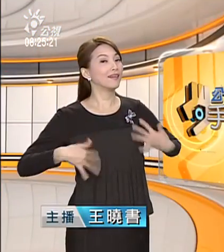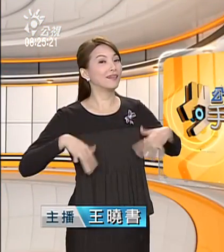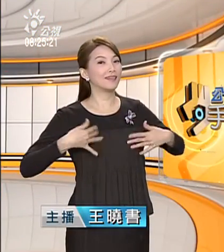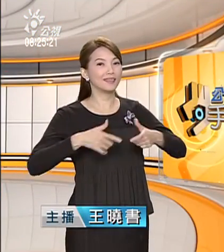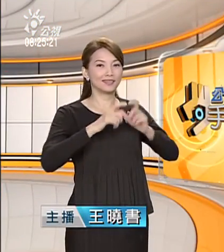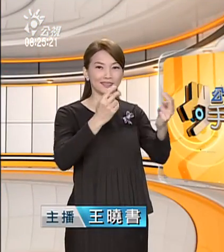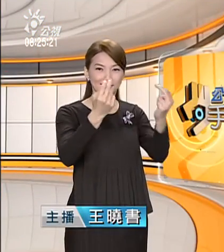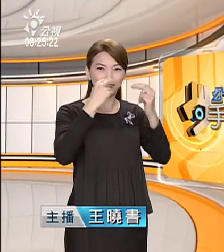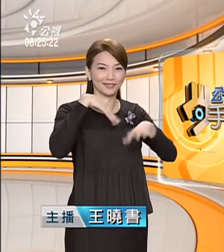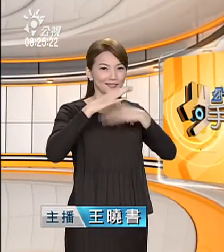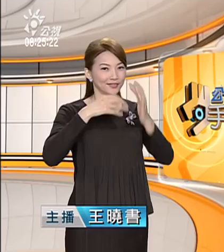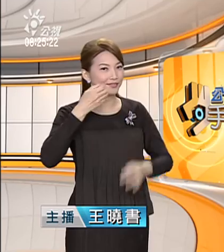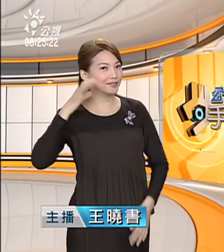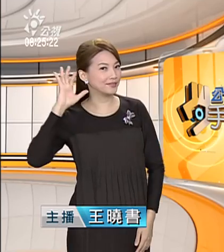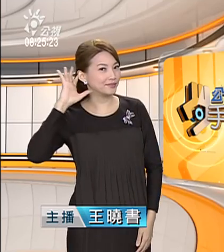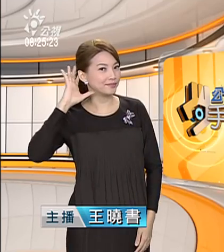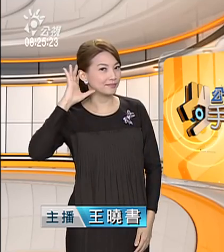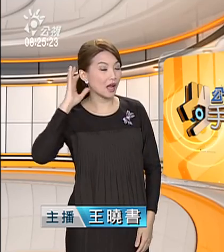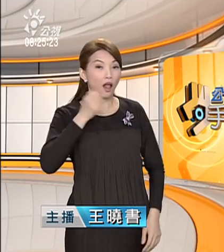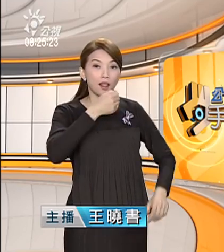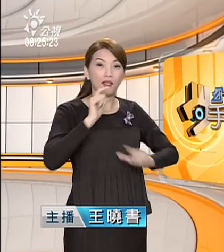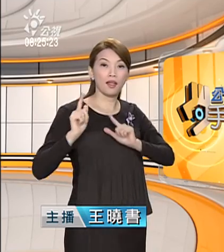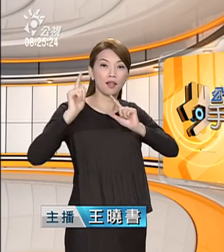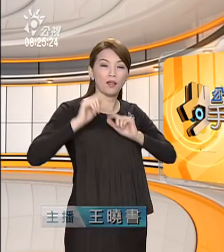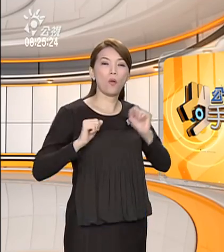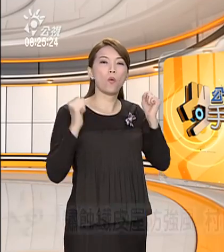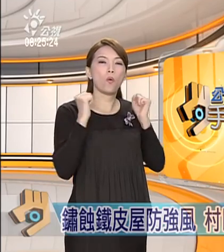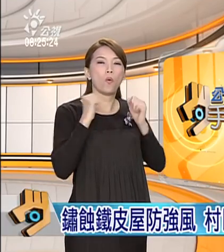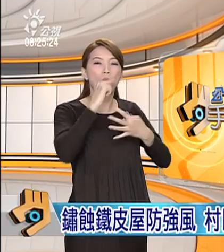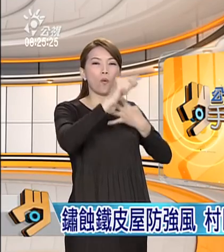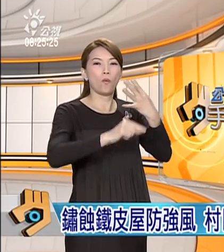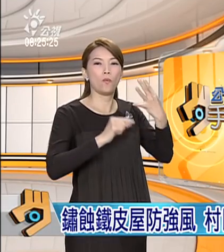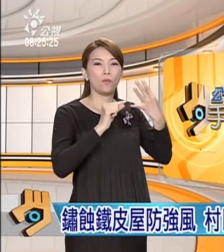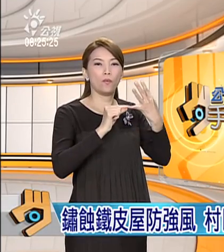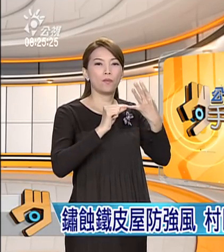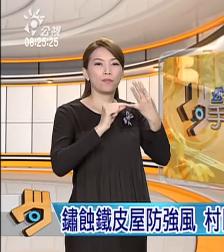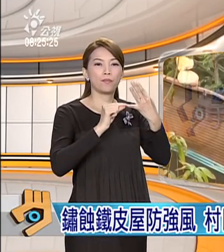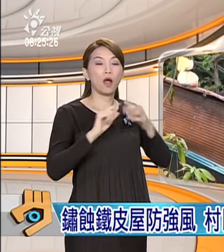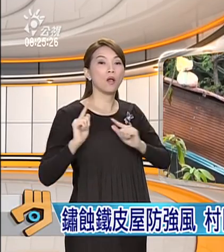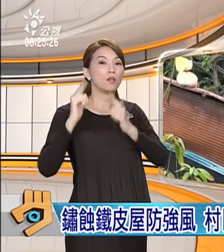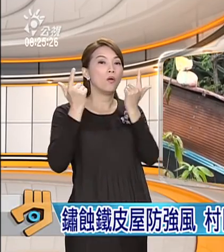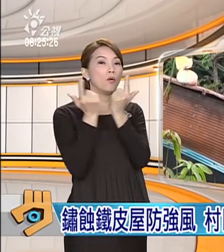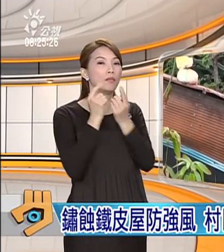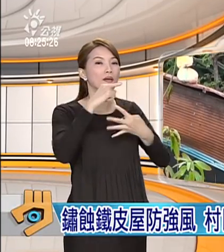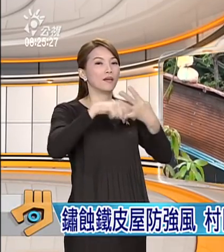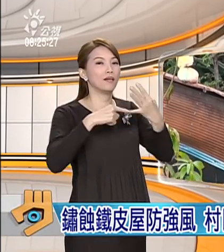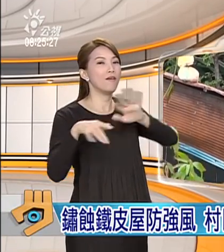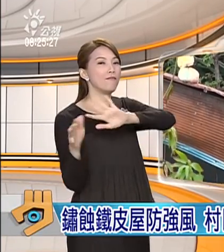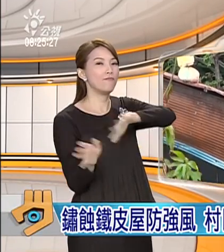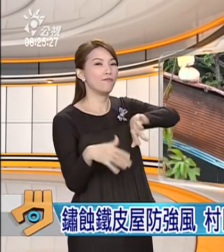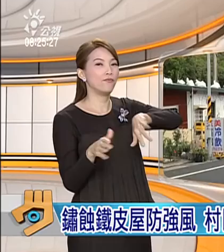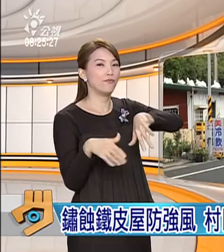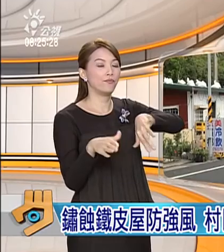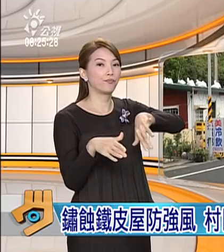欢迎回到手语新闻的现场。台东每到了冬季，就会刮起东北季